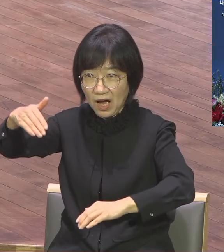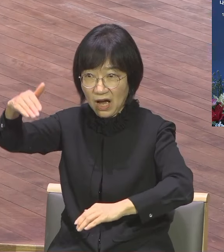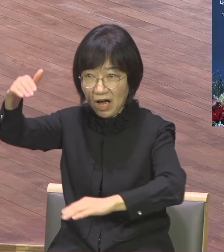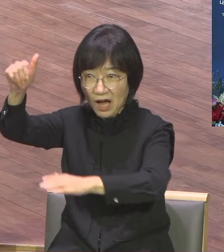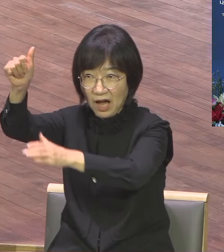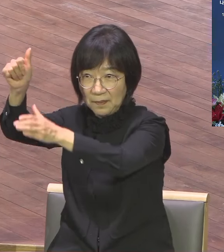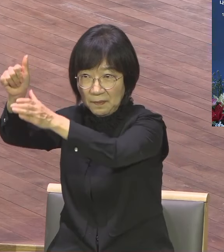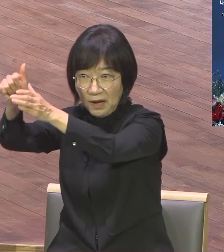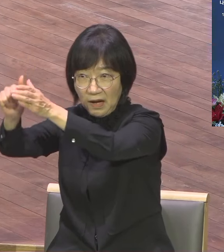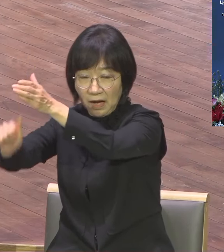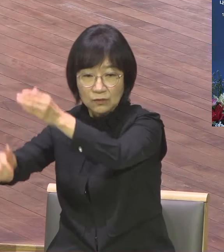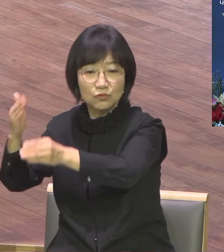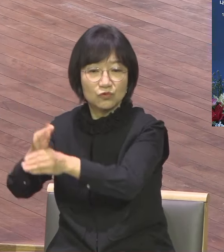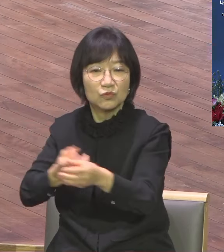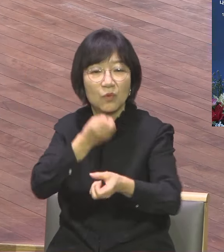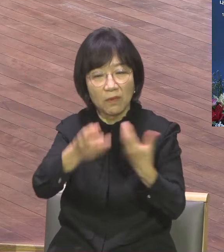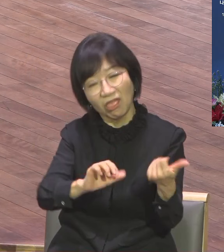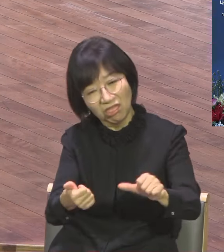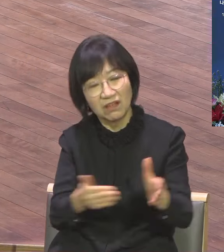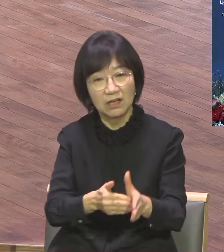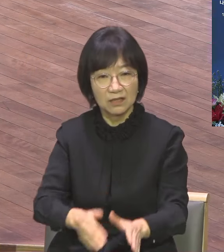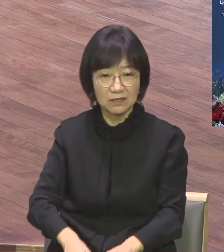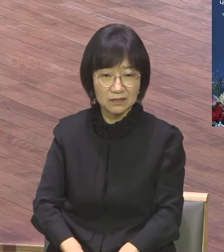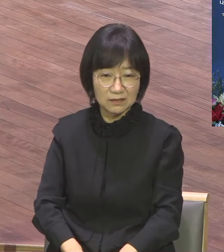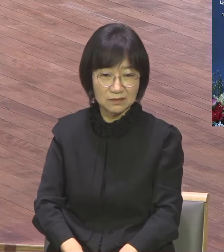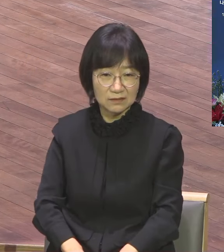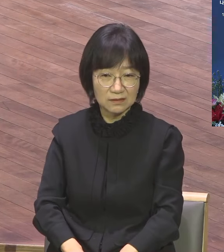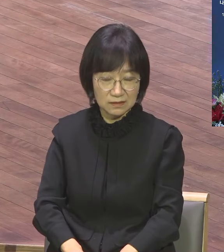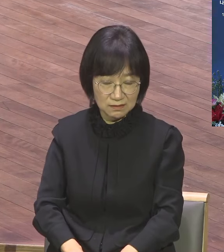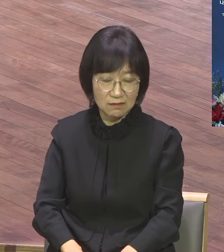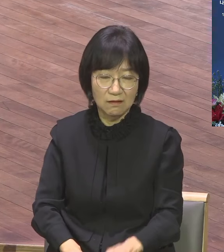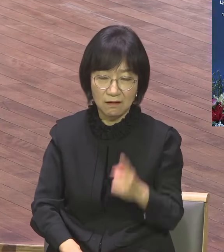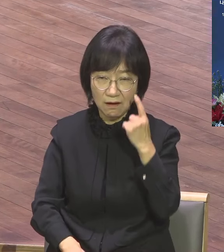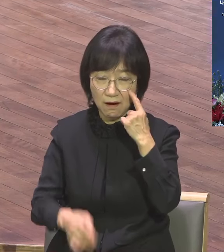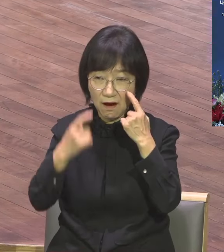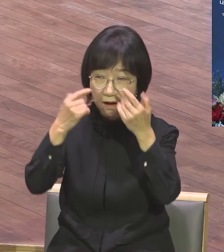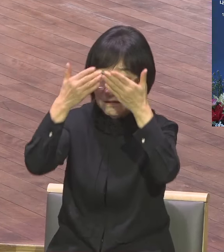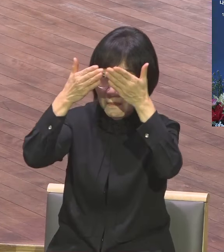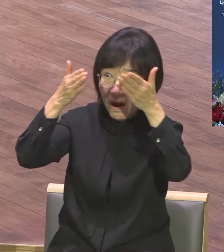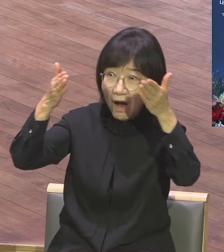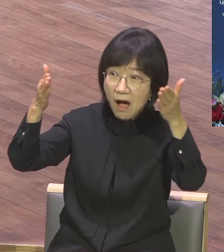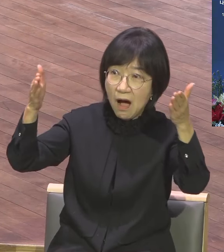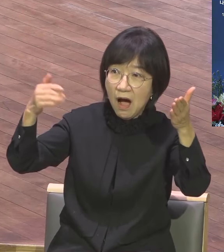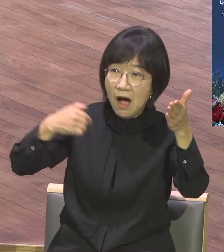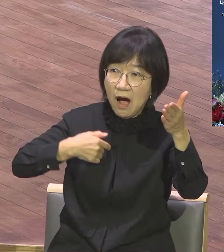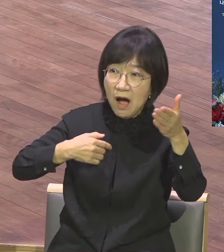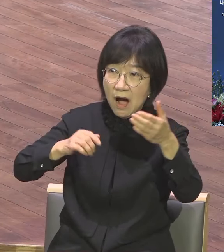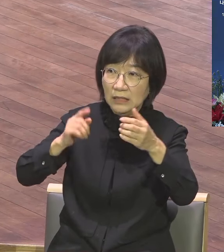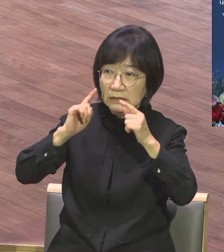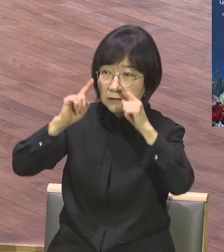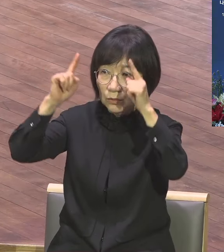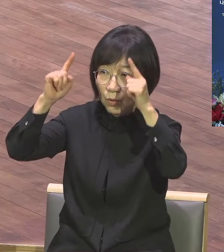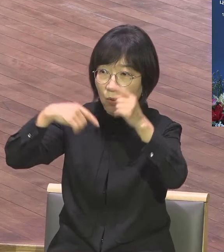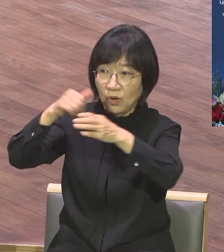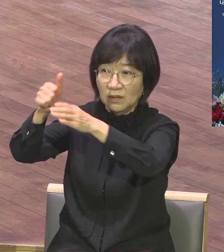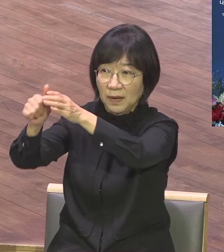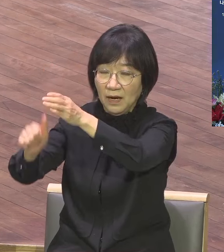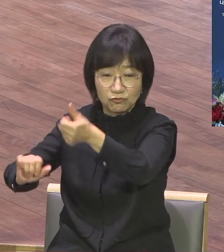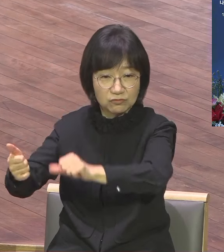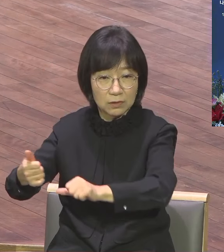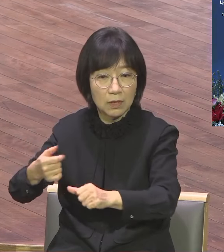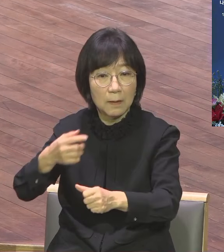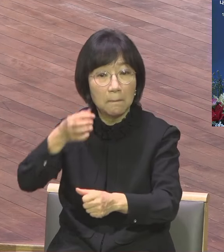육체는 흙으로 돌아가지만 영은 영원히 살아. 영적 존재의 사람만 생명이 들어갔어요. 하나님 영이. 그래서 영이 들어갔기